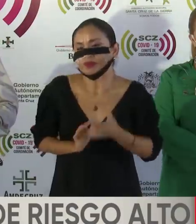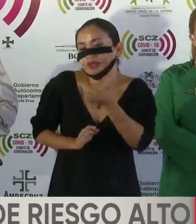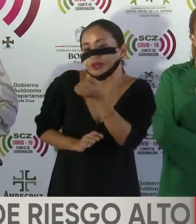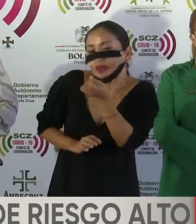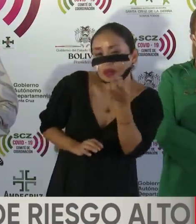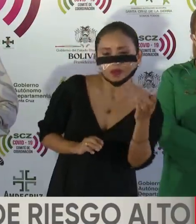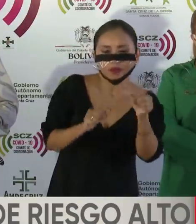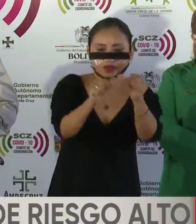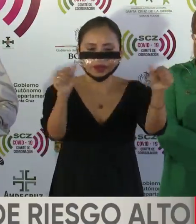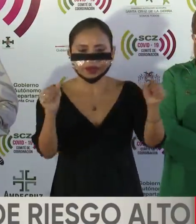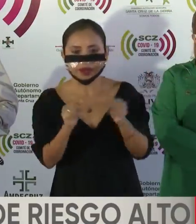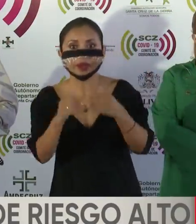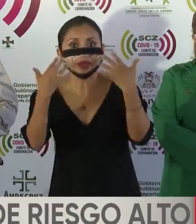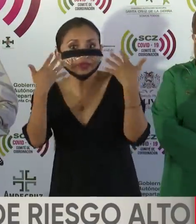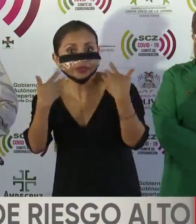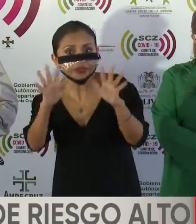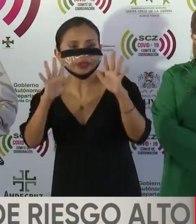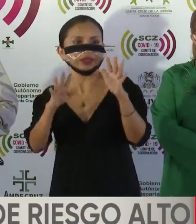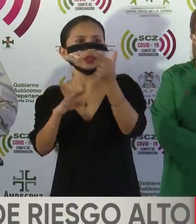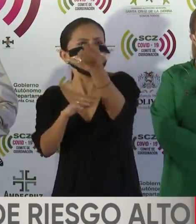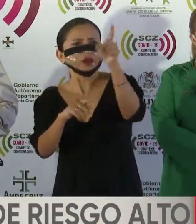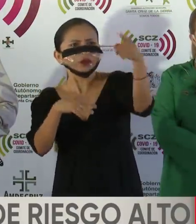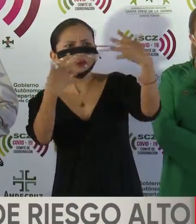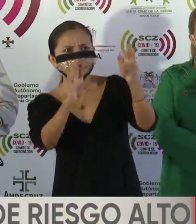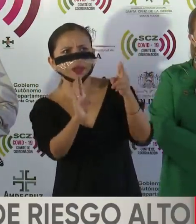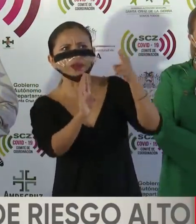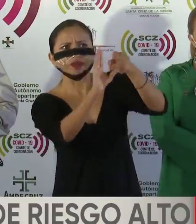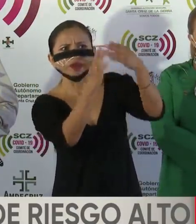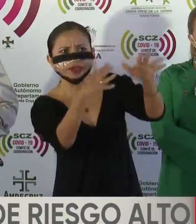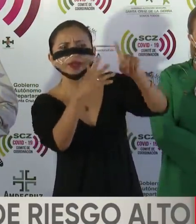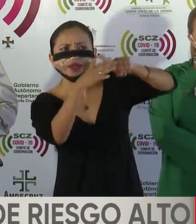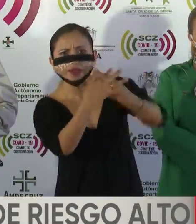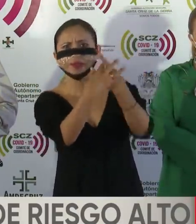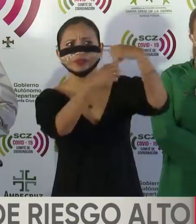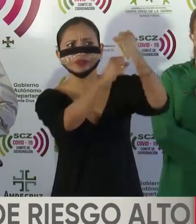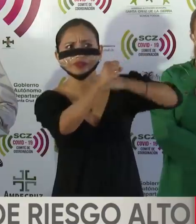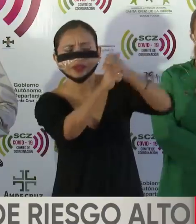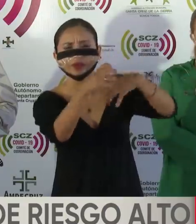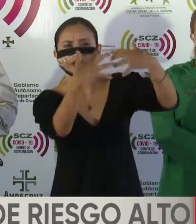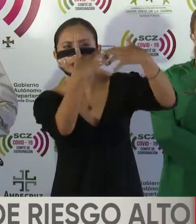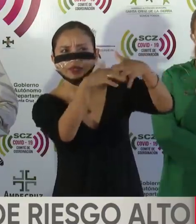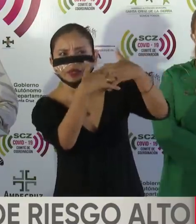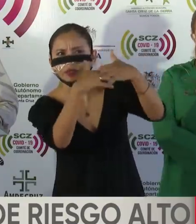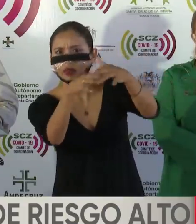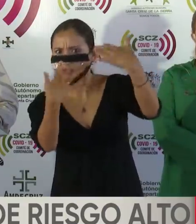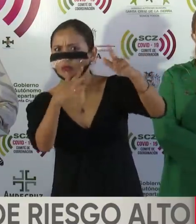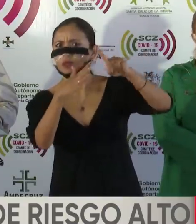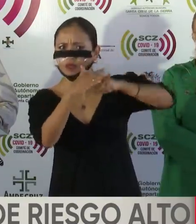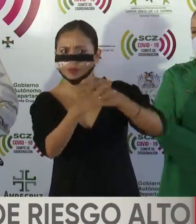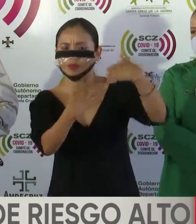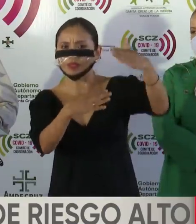Algunos sectores han retomado sus actividades industriales y construcción, entre ellos,